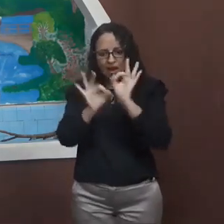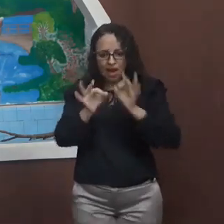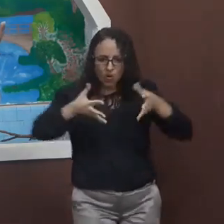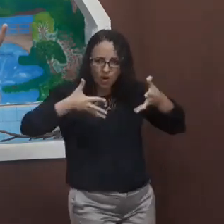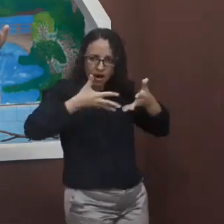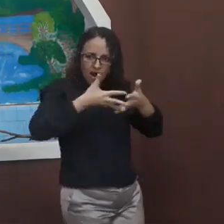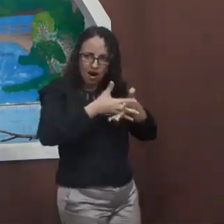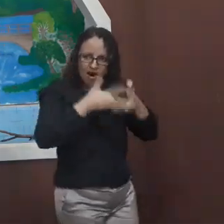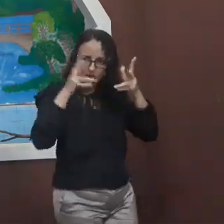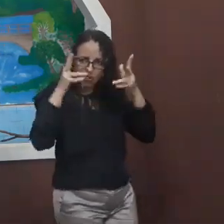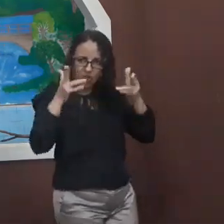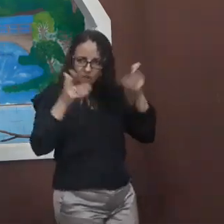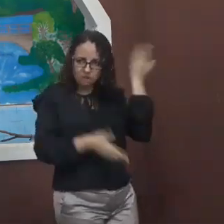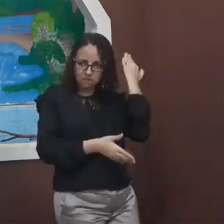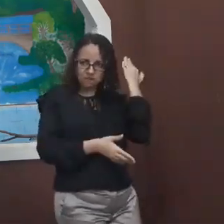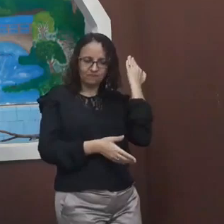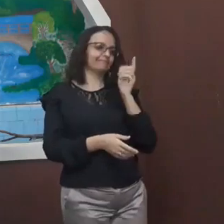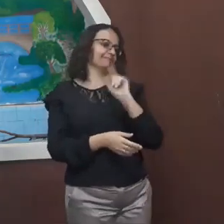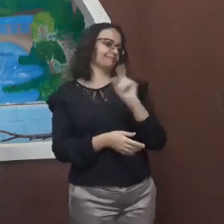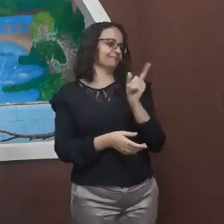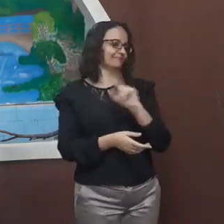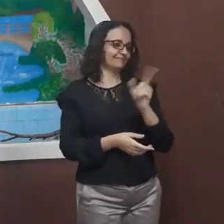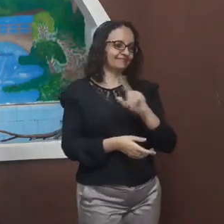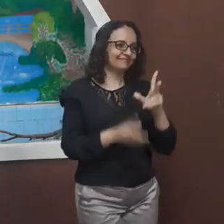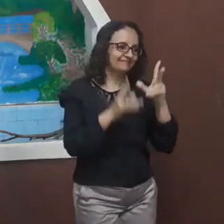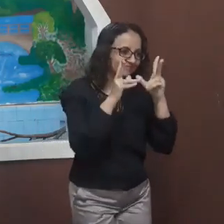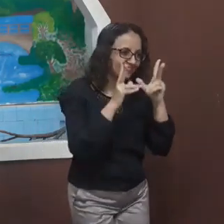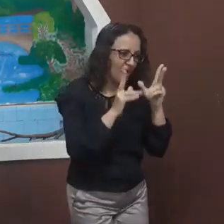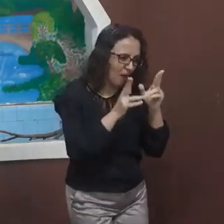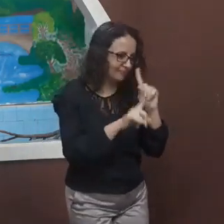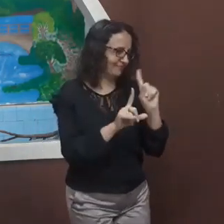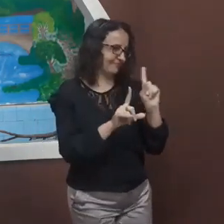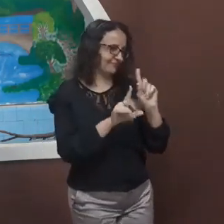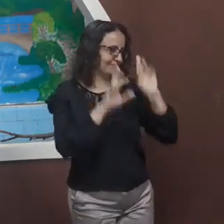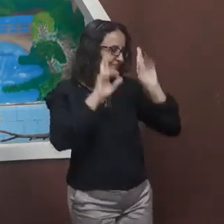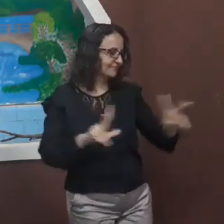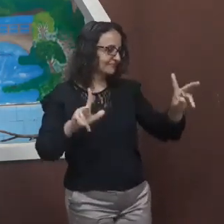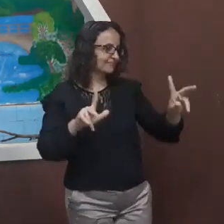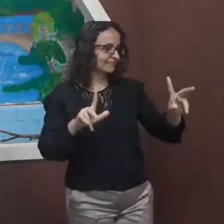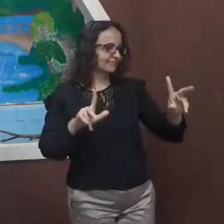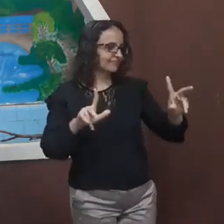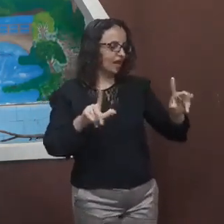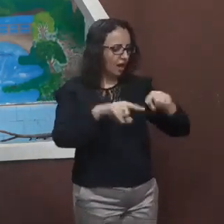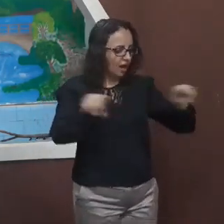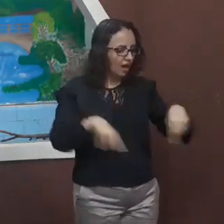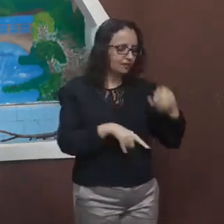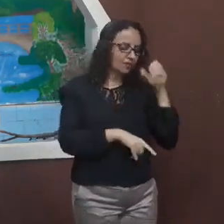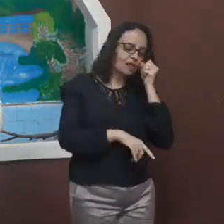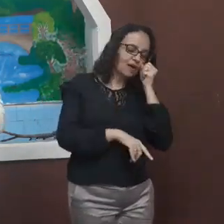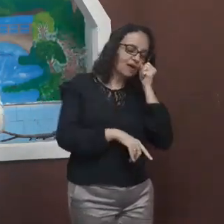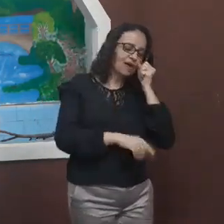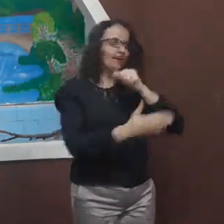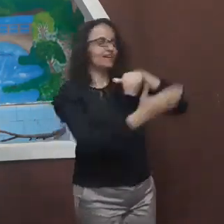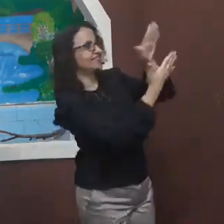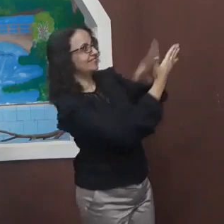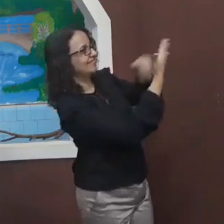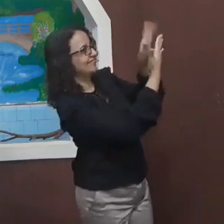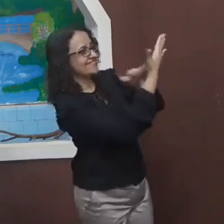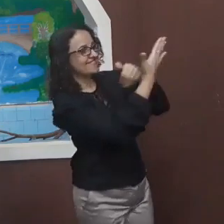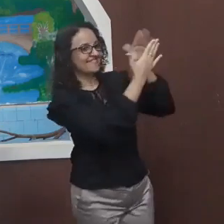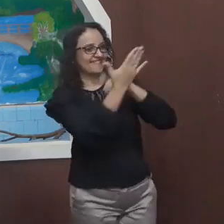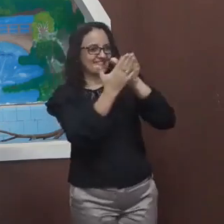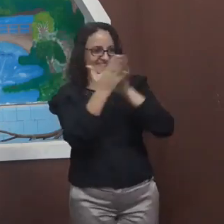né, irmã? De jeito nenhum. Você vai preparar um quarto, você vai pintar, né,